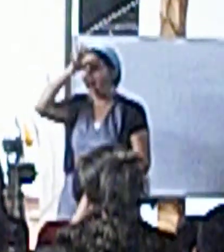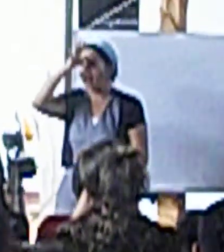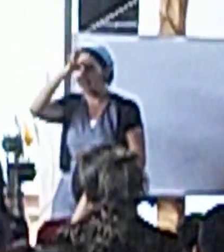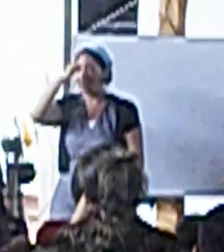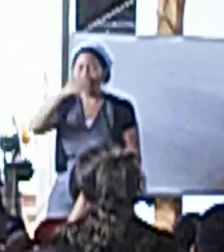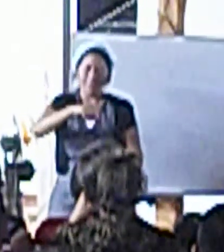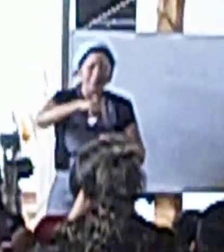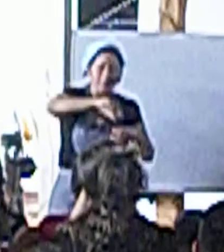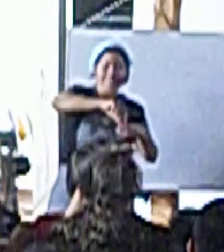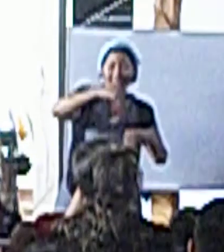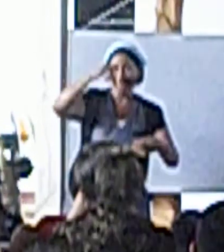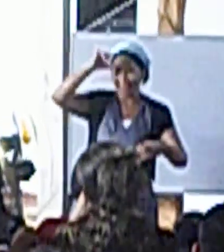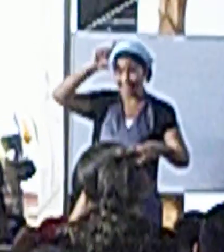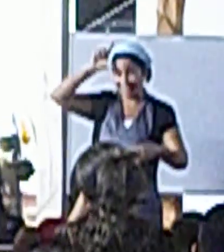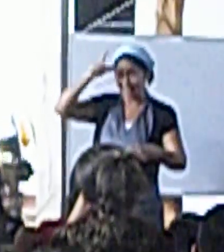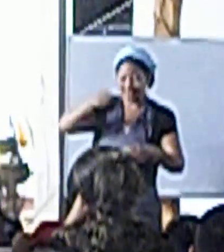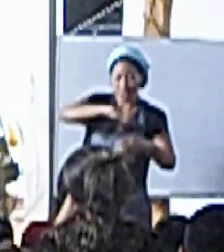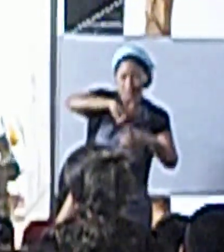papá en ese momento?